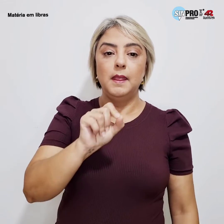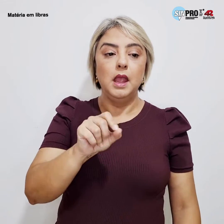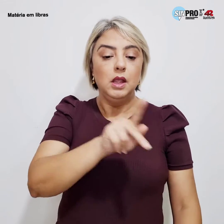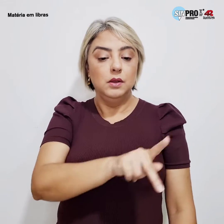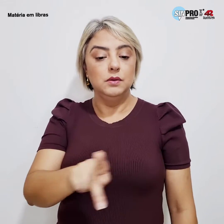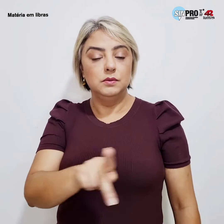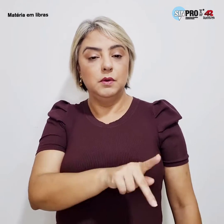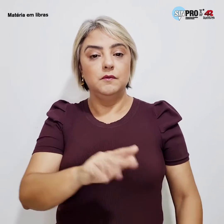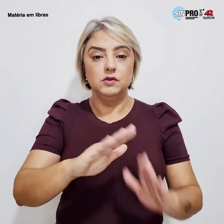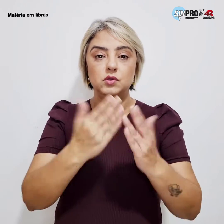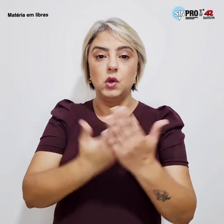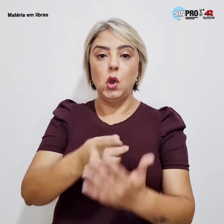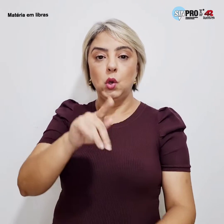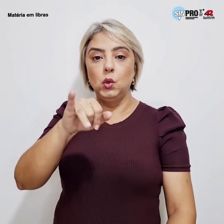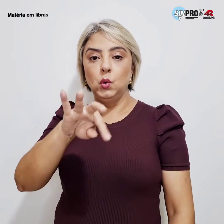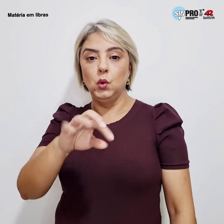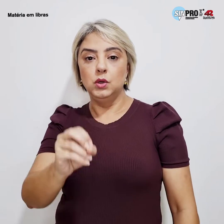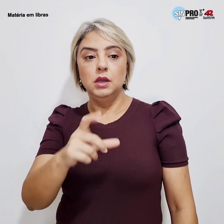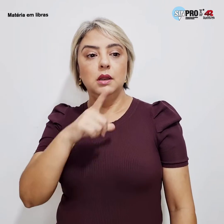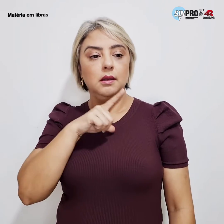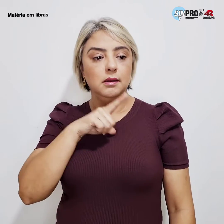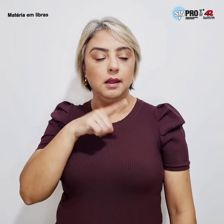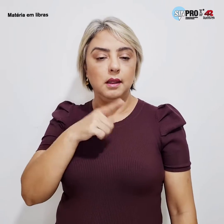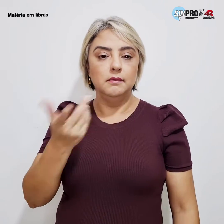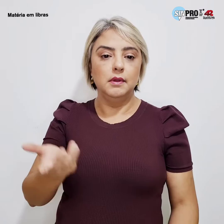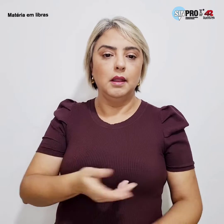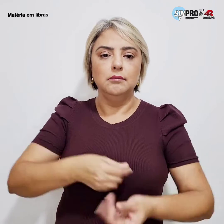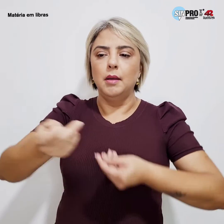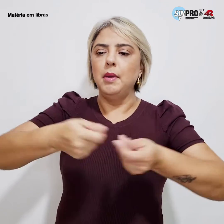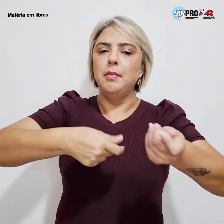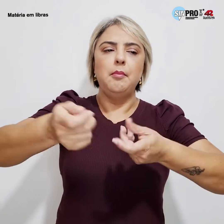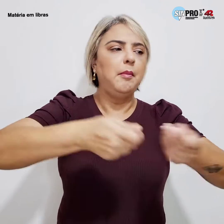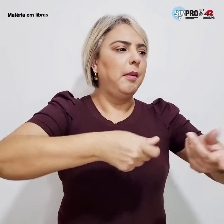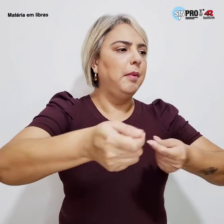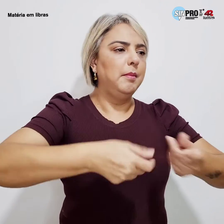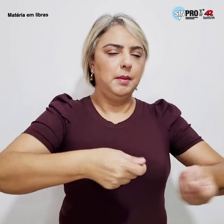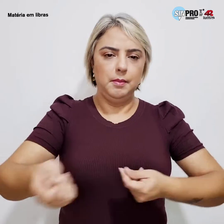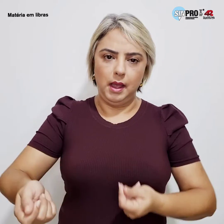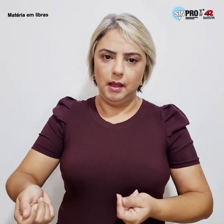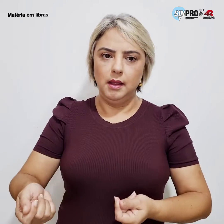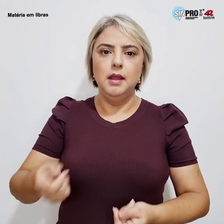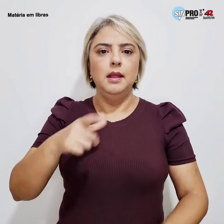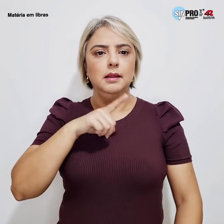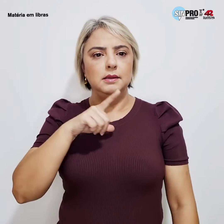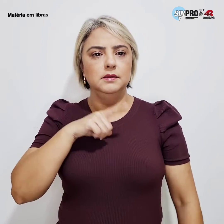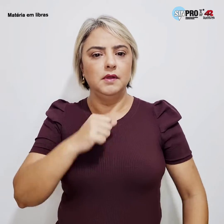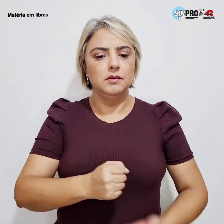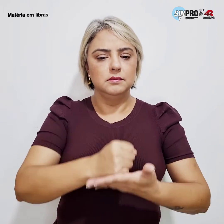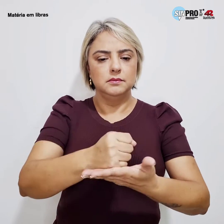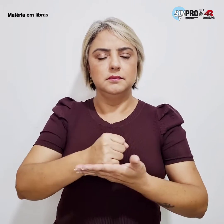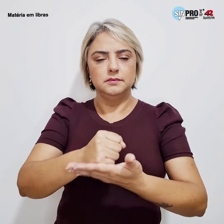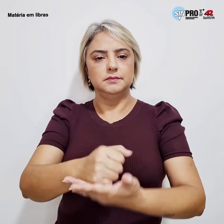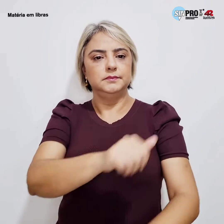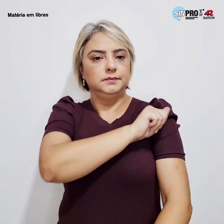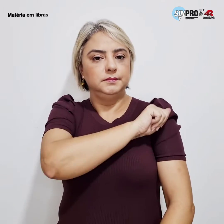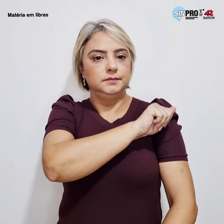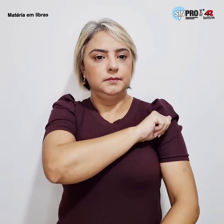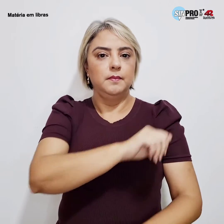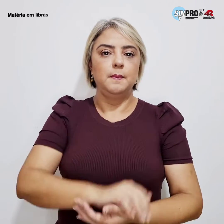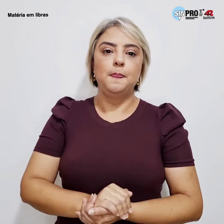do GISNO obteve com panfletagens, que contaram com o apoio dos estudantes. A